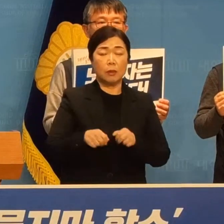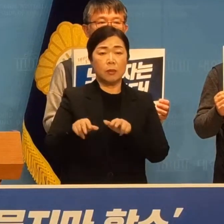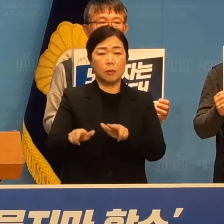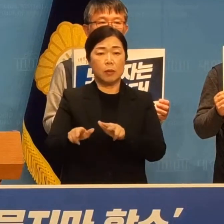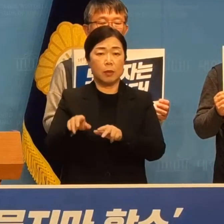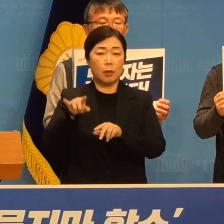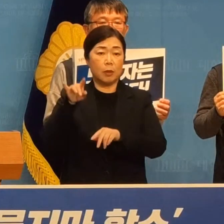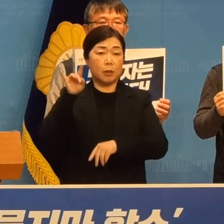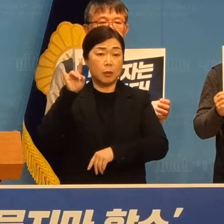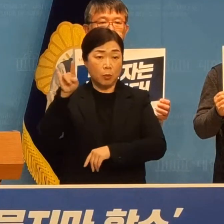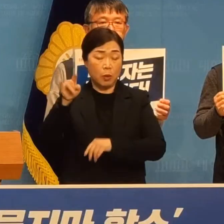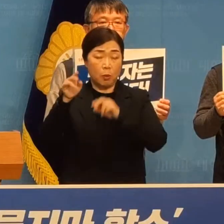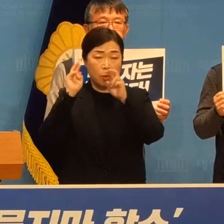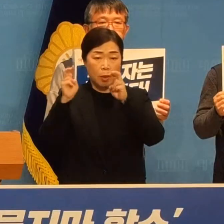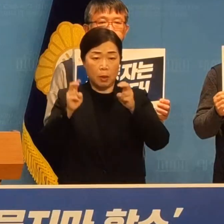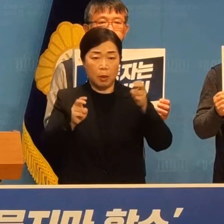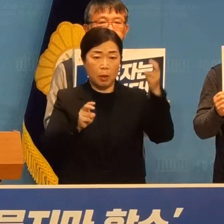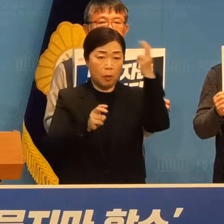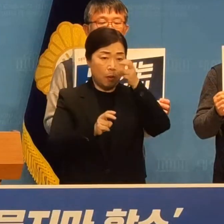검찰이 답할 차례입니다.